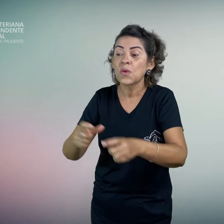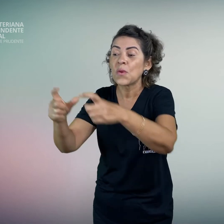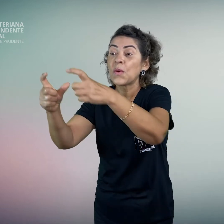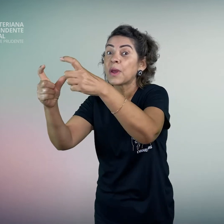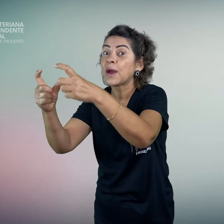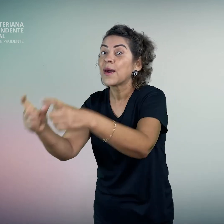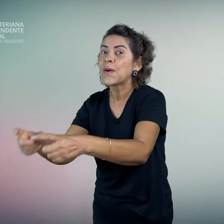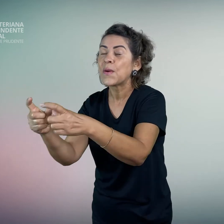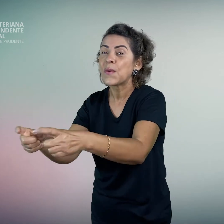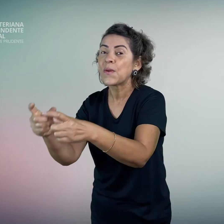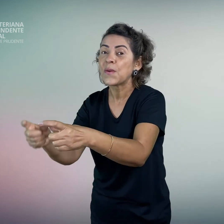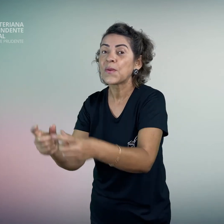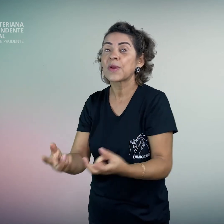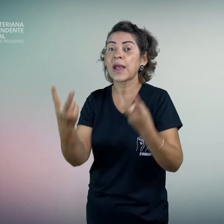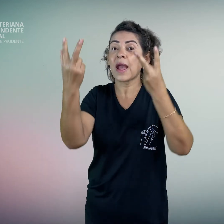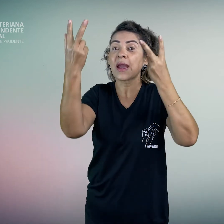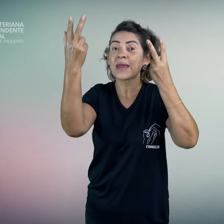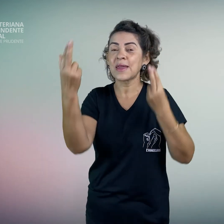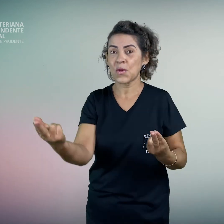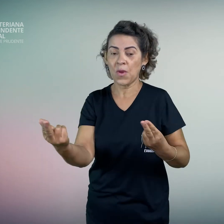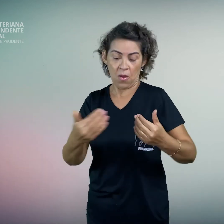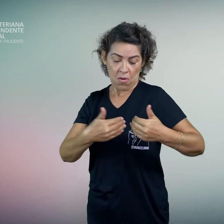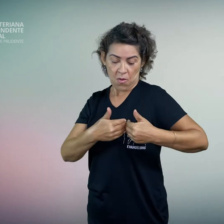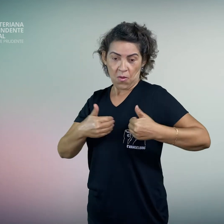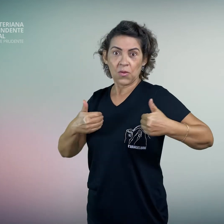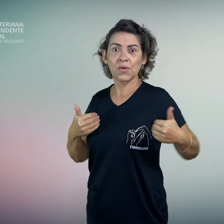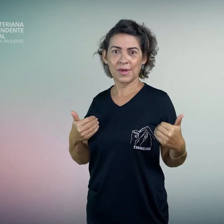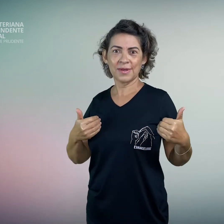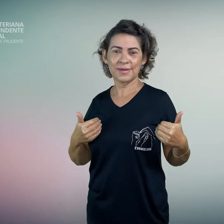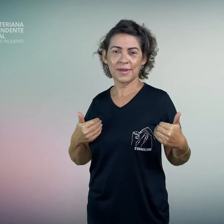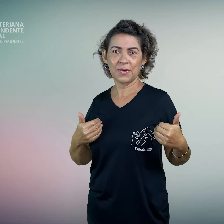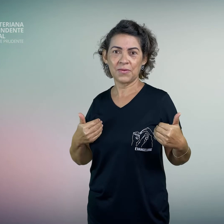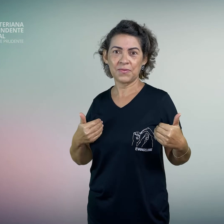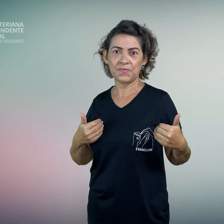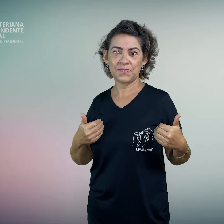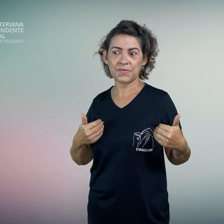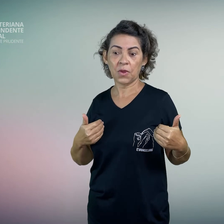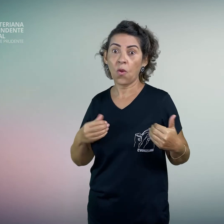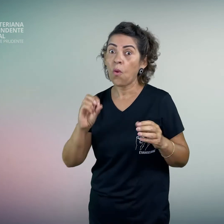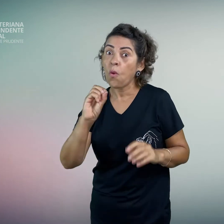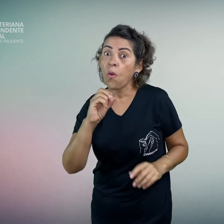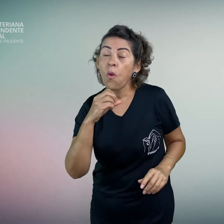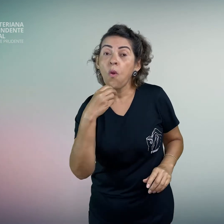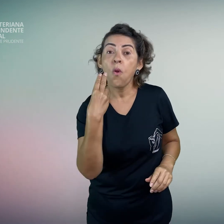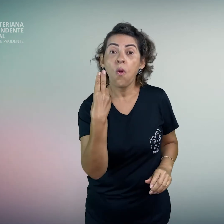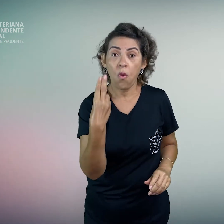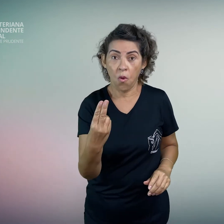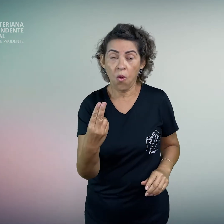reflitam aquilo que está dentro do seu coração. Ou ela transforma seu ambiente